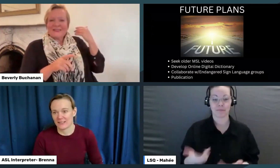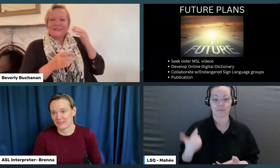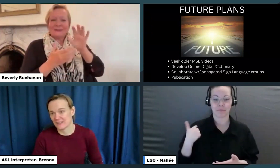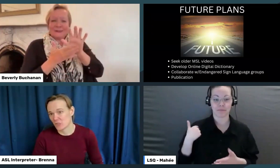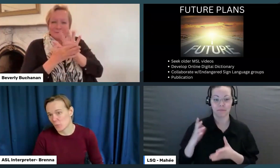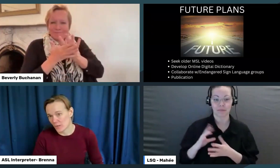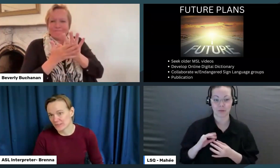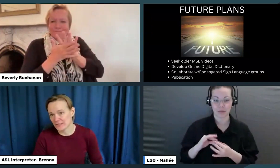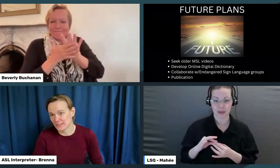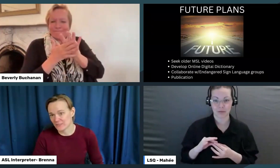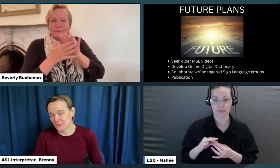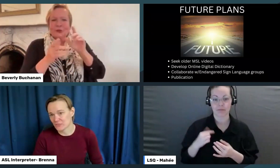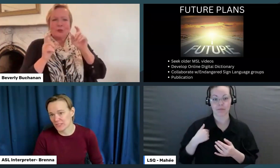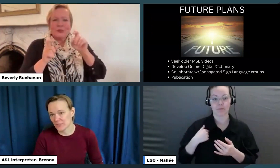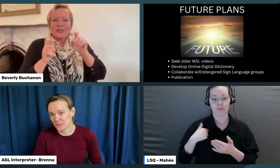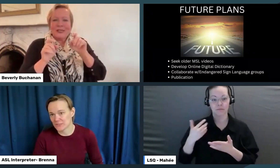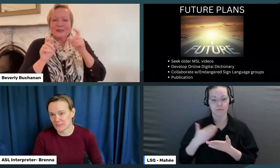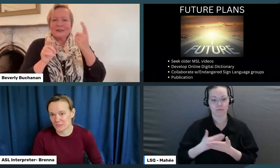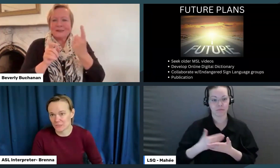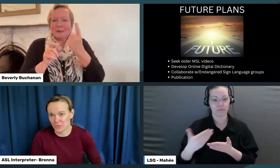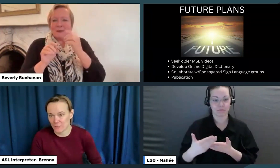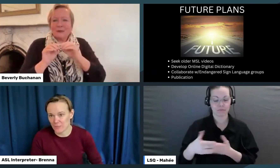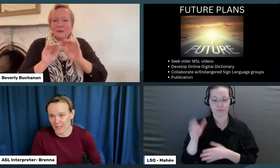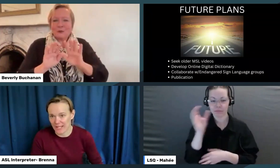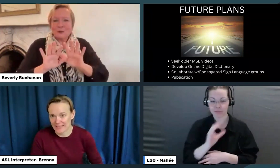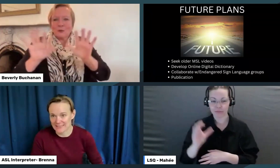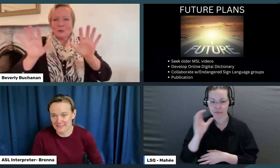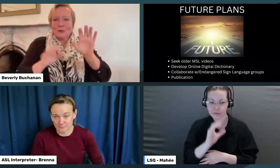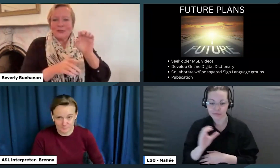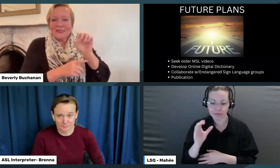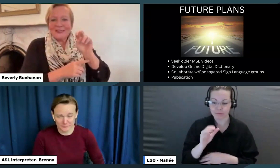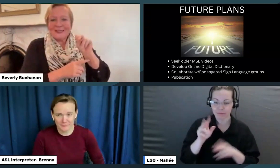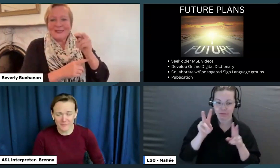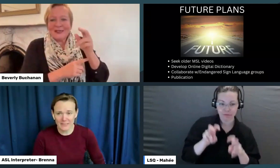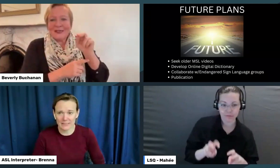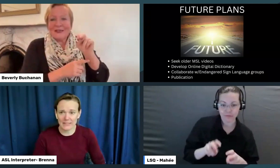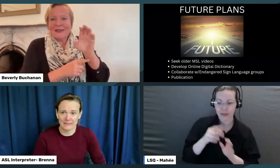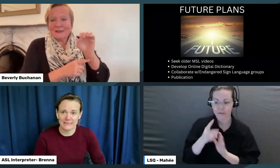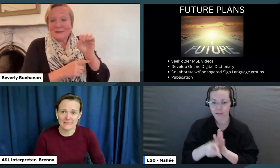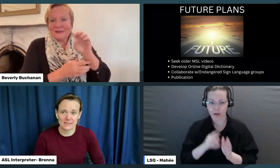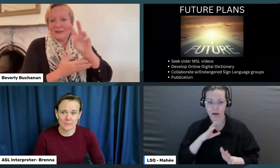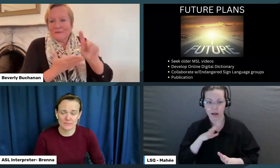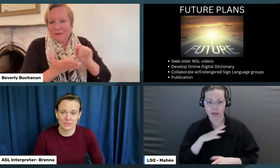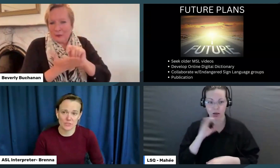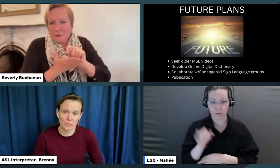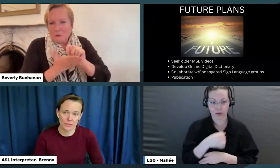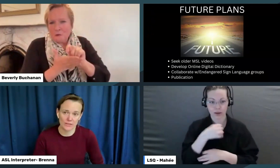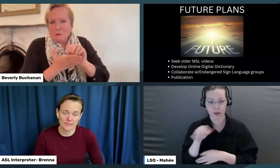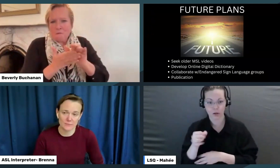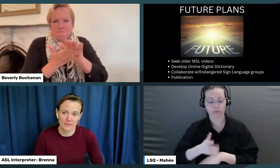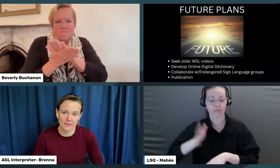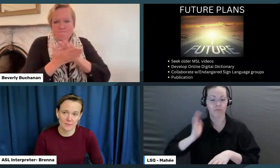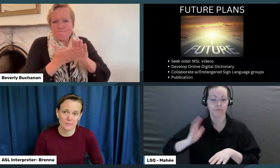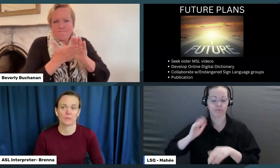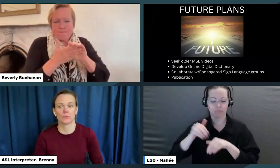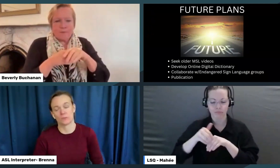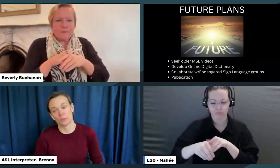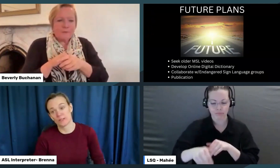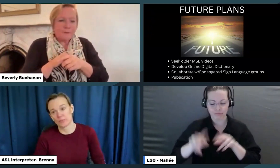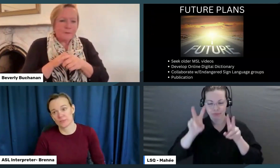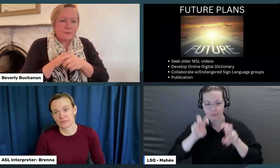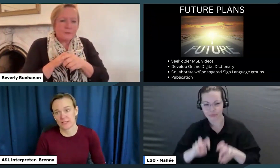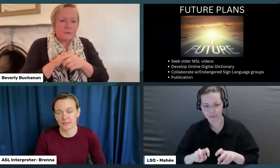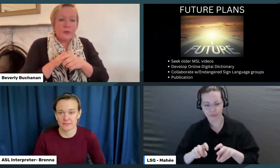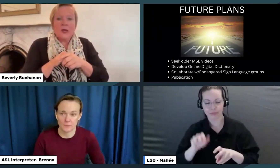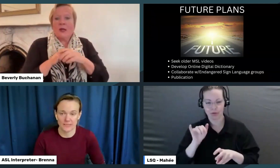la qualité de ces vidéos du passé, qui sont assez vieilles, ont besoin d'un travail numérique justement pour qu'elles soient